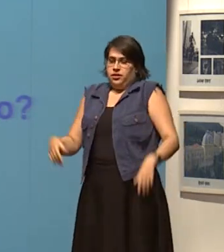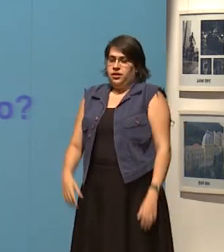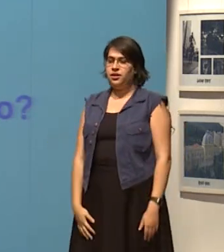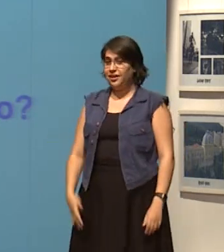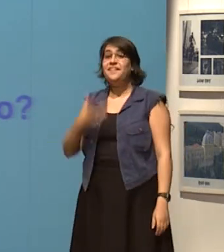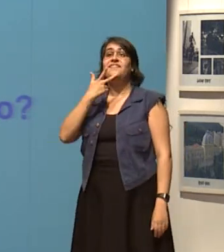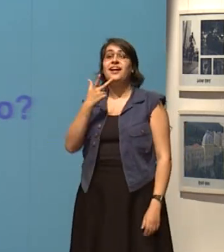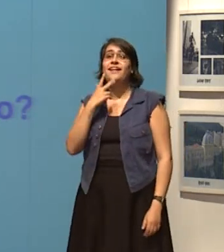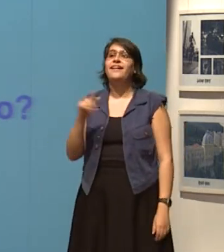Muitas pessoas